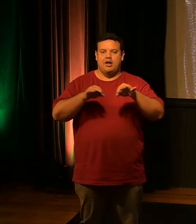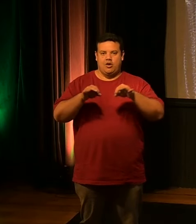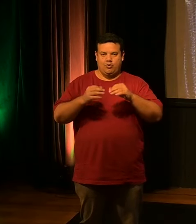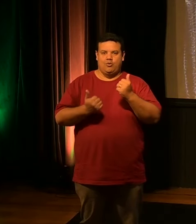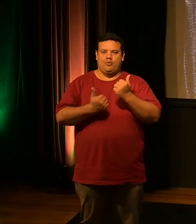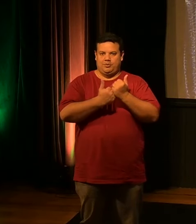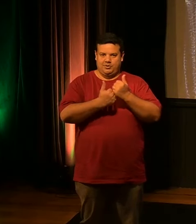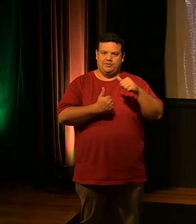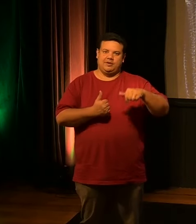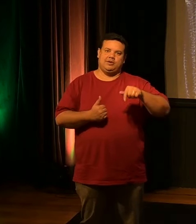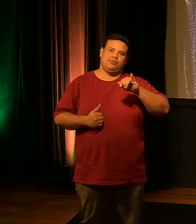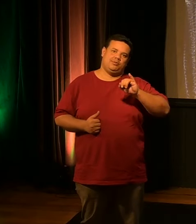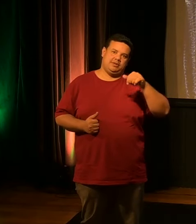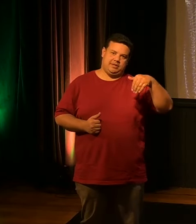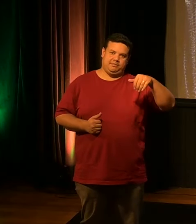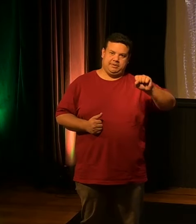IMS.